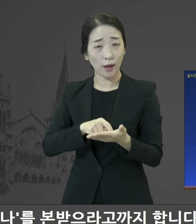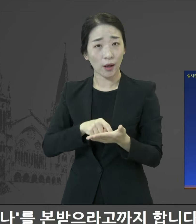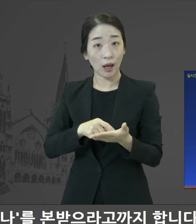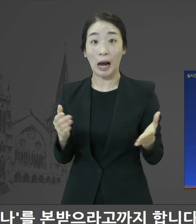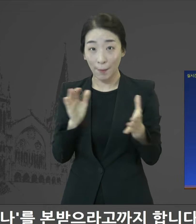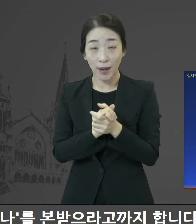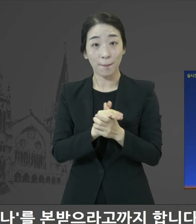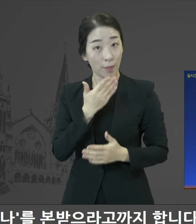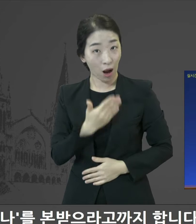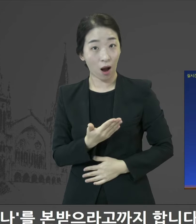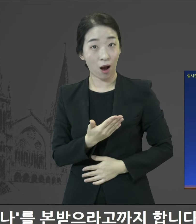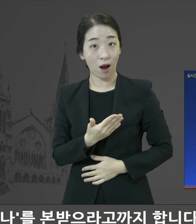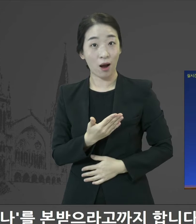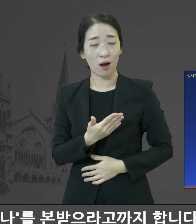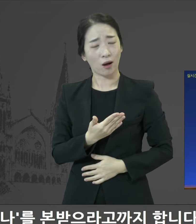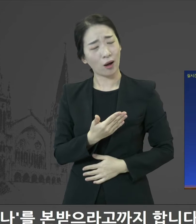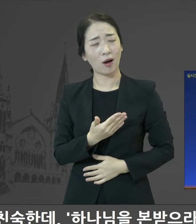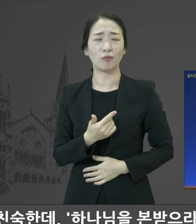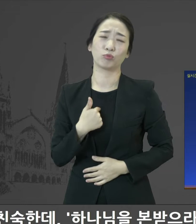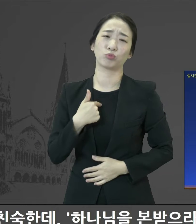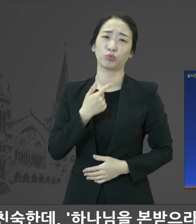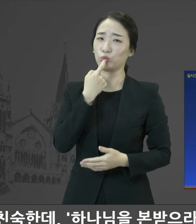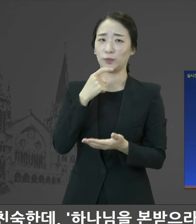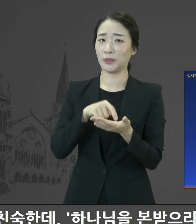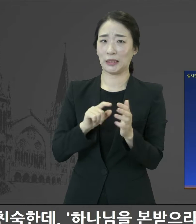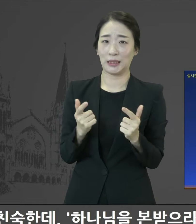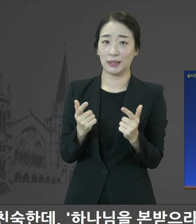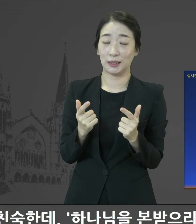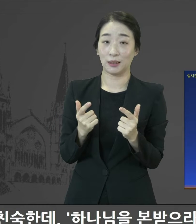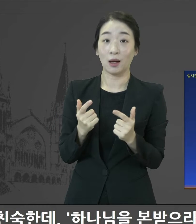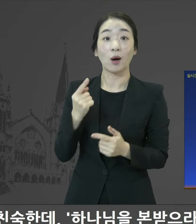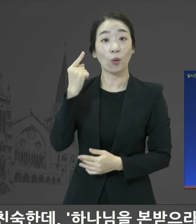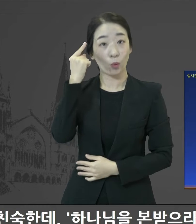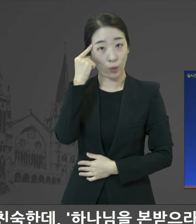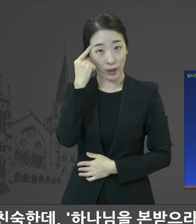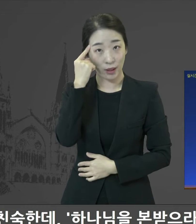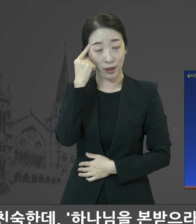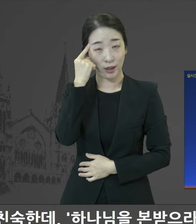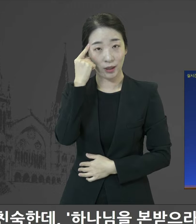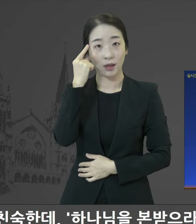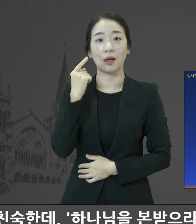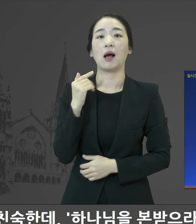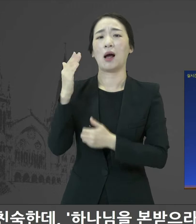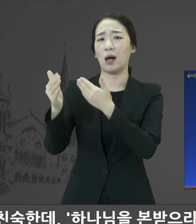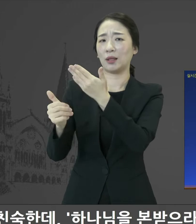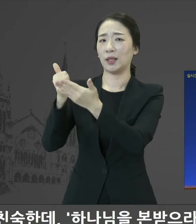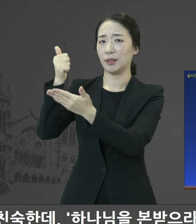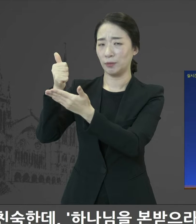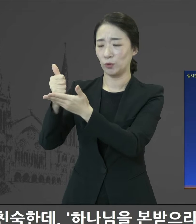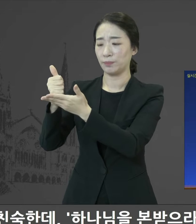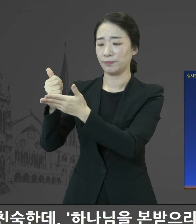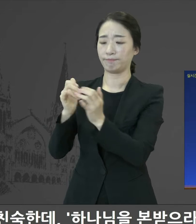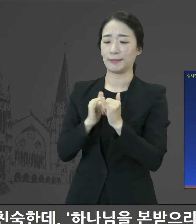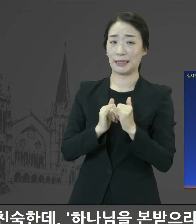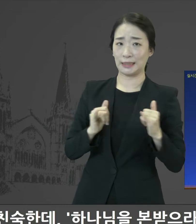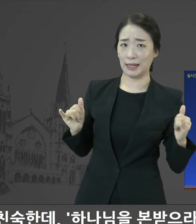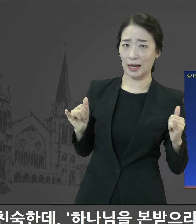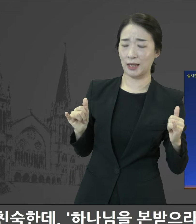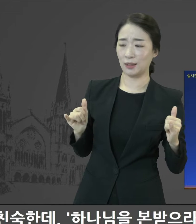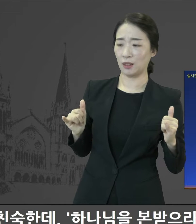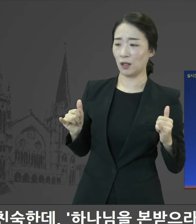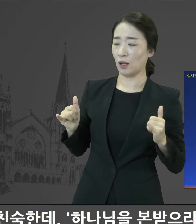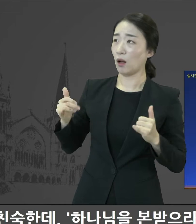아멘이 되십니까? 저는 쉽지 않았습니다. 왜냐하면 인간과 하나님 사이에는 넘을 수 없는